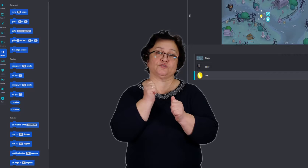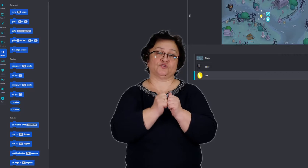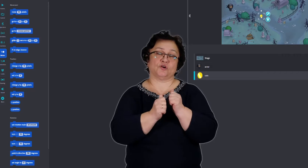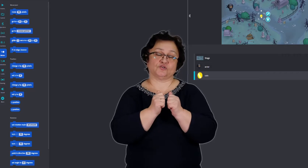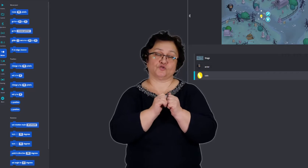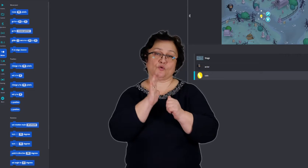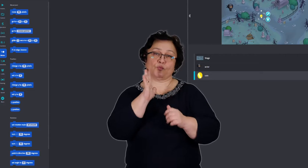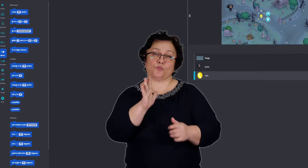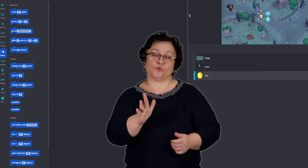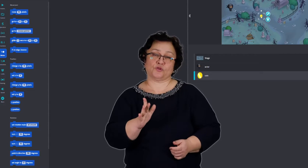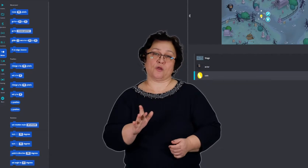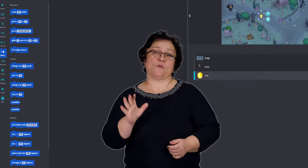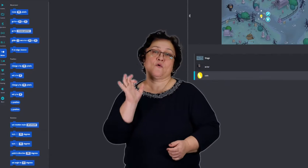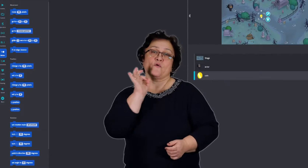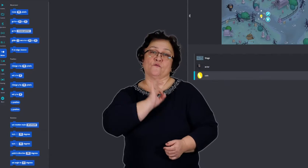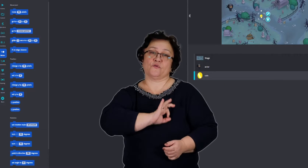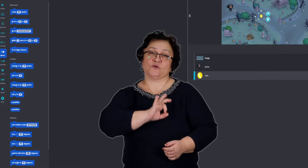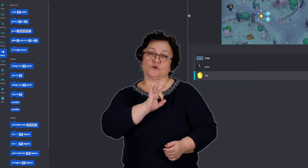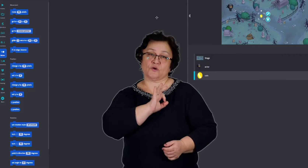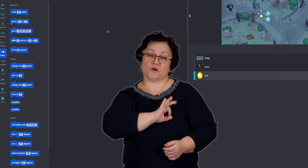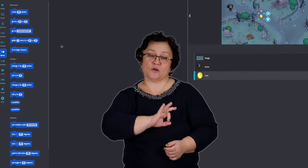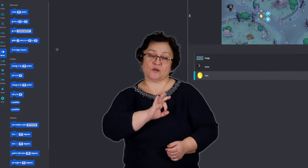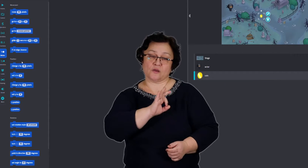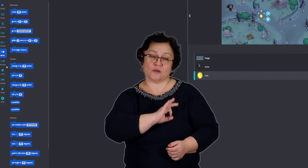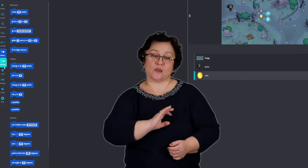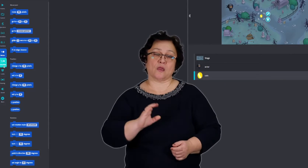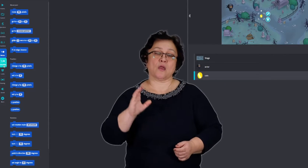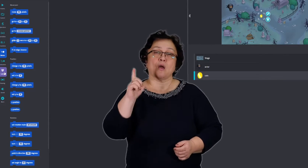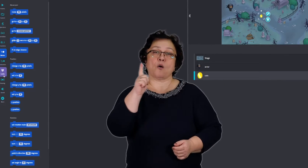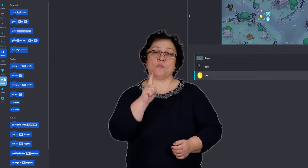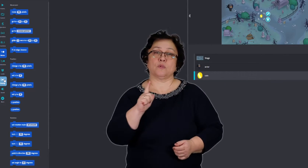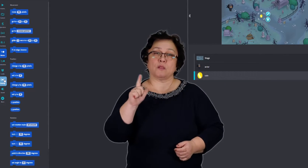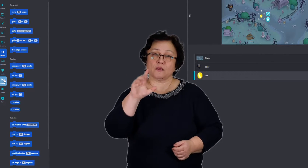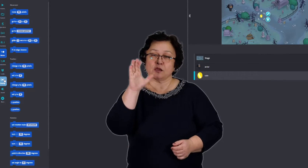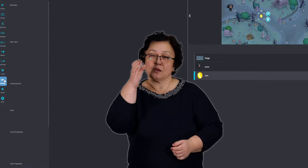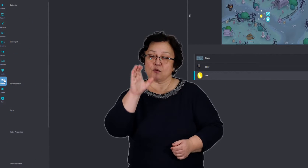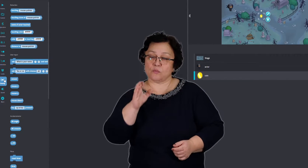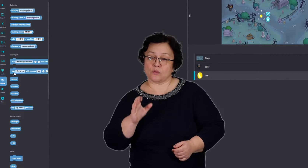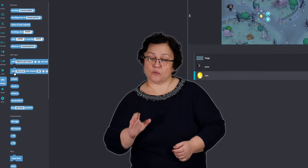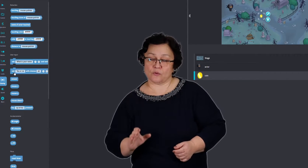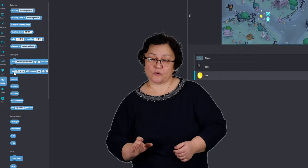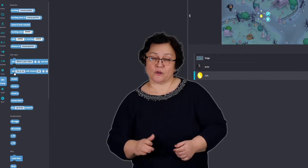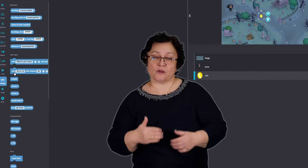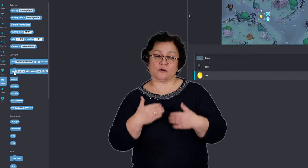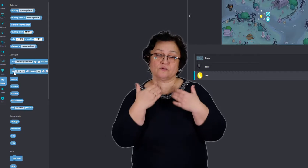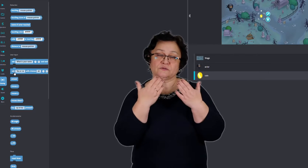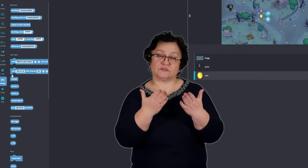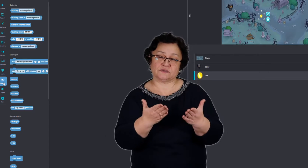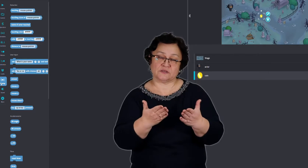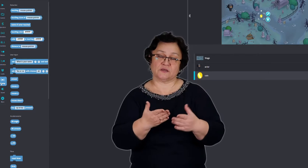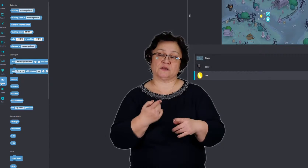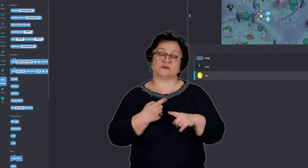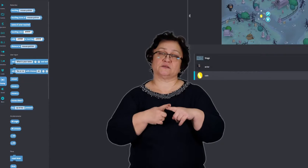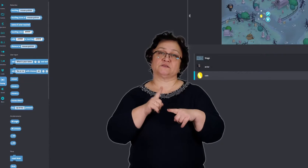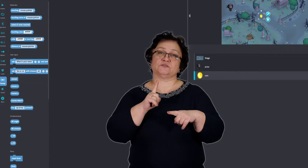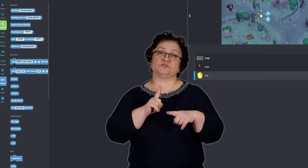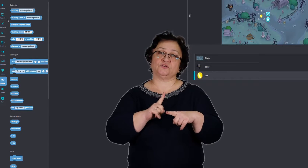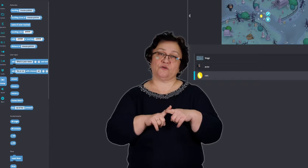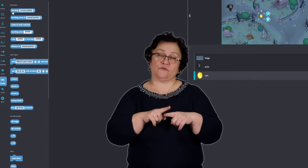Давай знайдемо в блакитних блоках Sensing. Ось цих – це блок